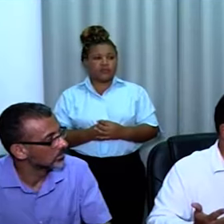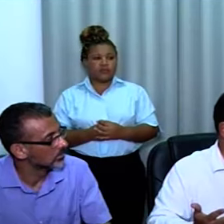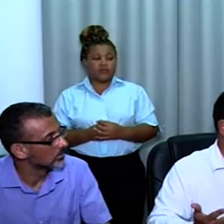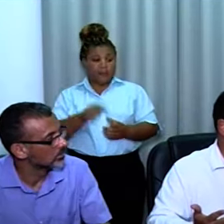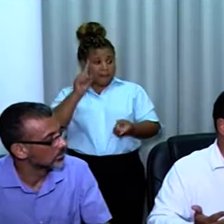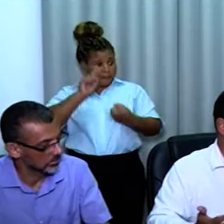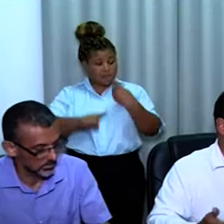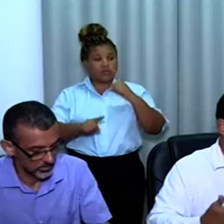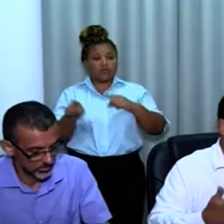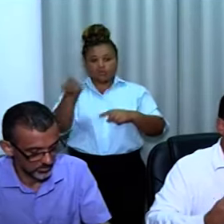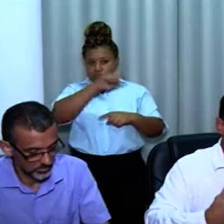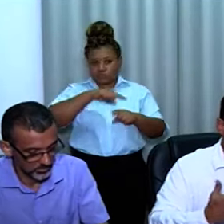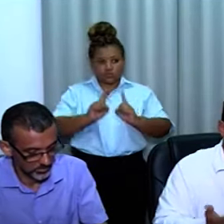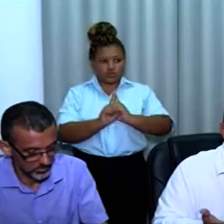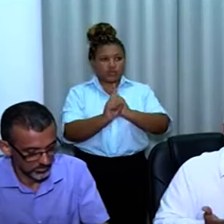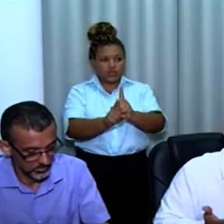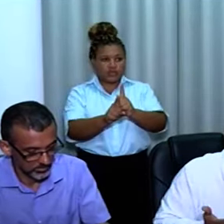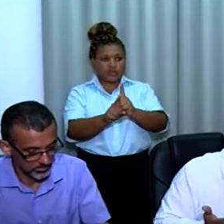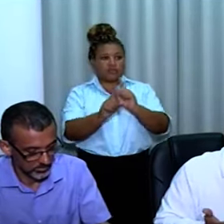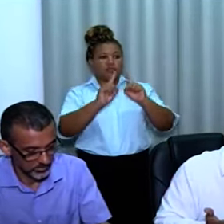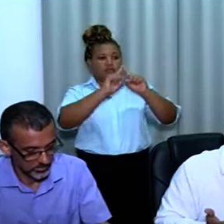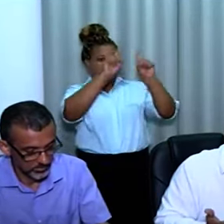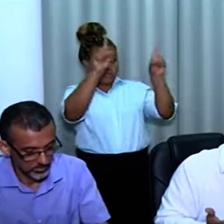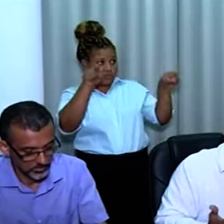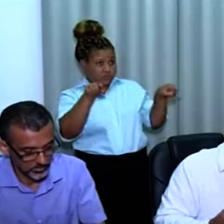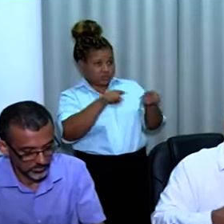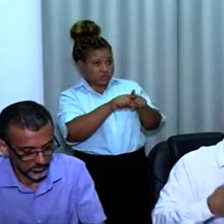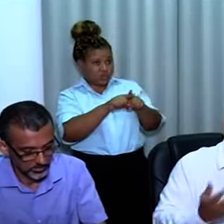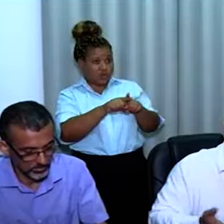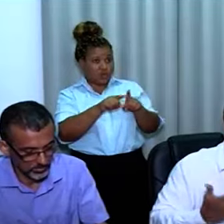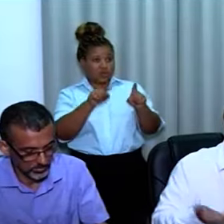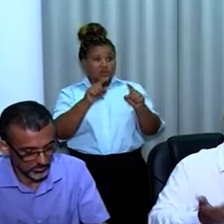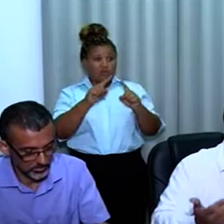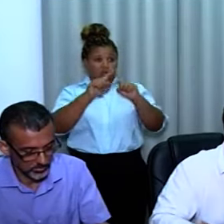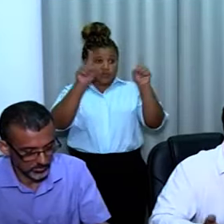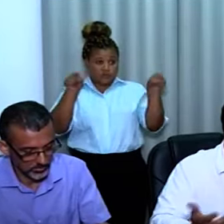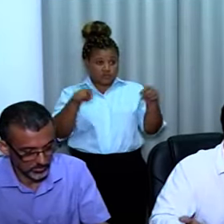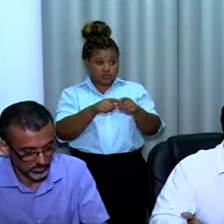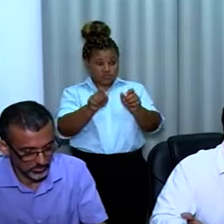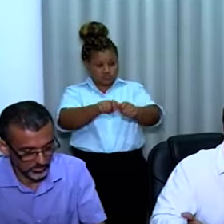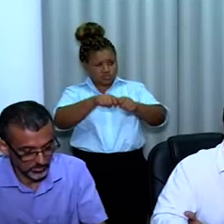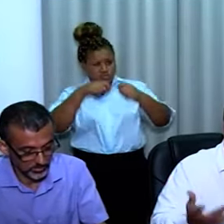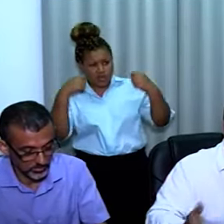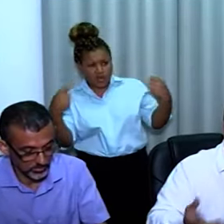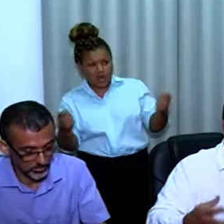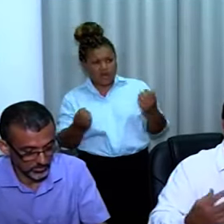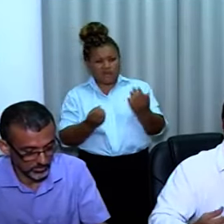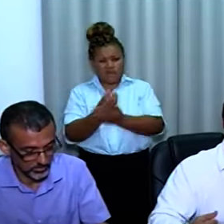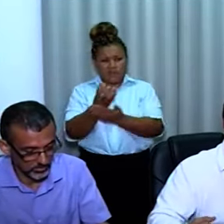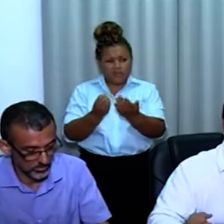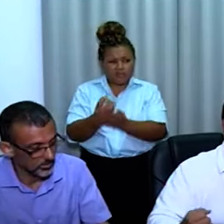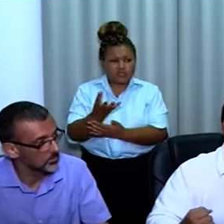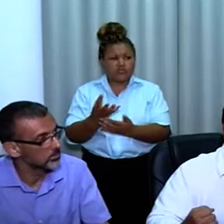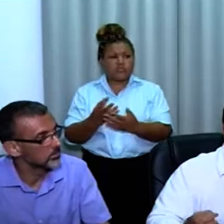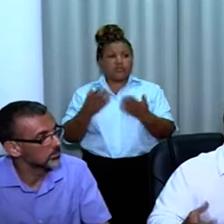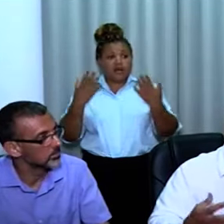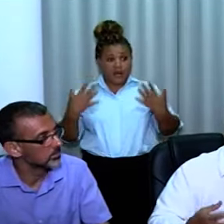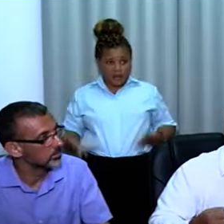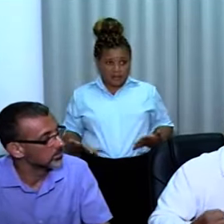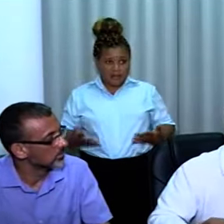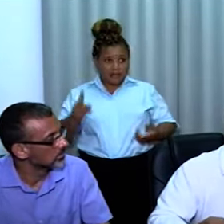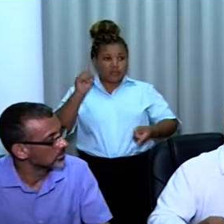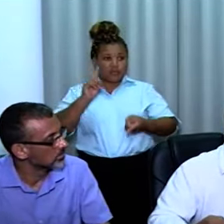médias. Et nous demandons aux autres médias pour donner son support, pour partager ces informations le plus que possible. C'est ça qui est proposé à tout le monde, entre la maladie, c'est ça qui